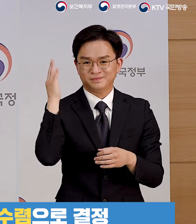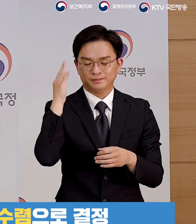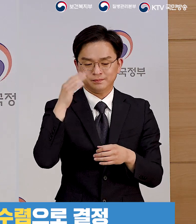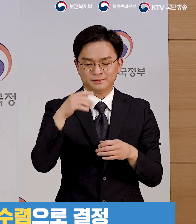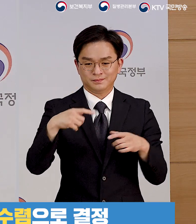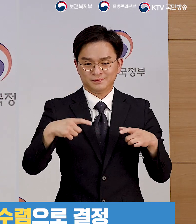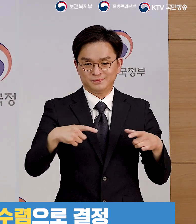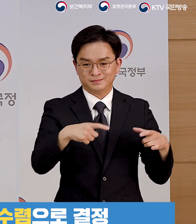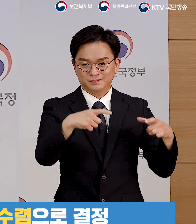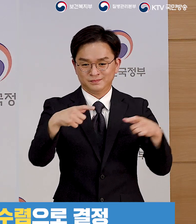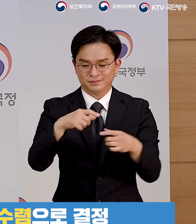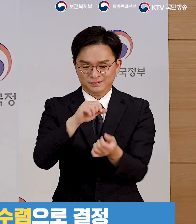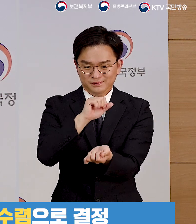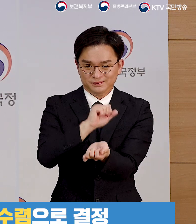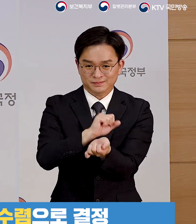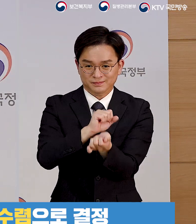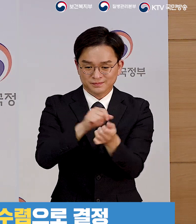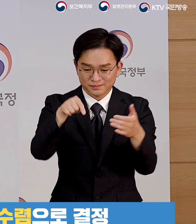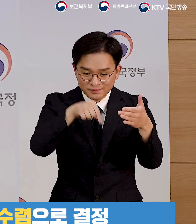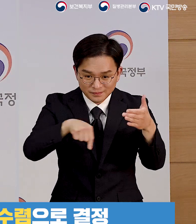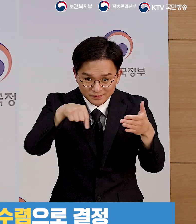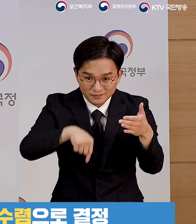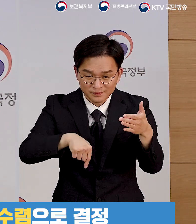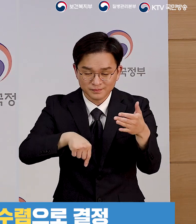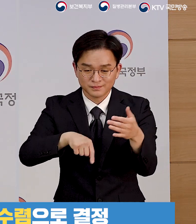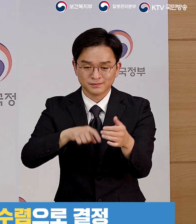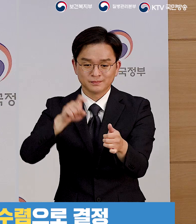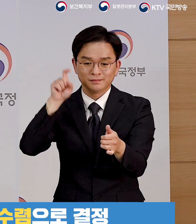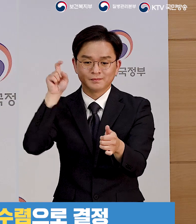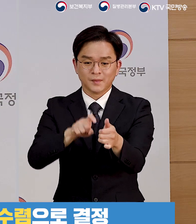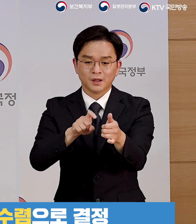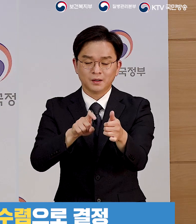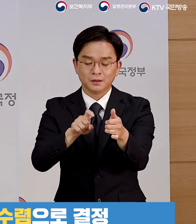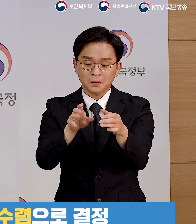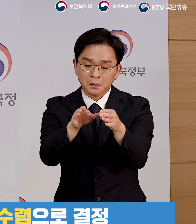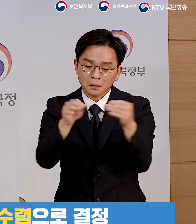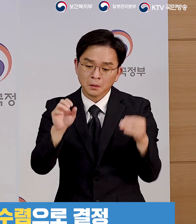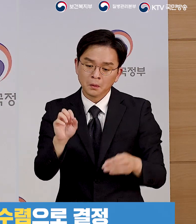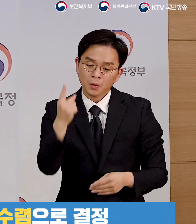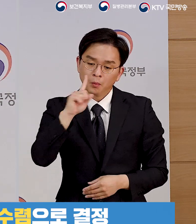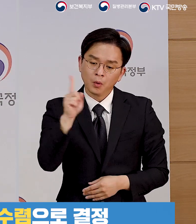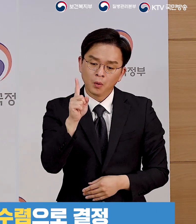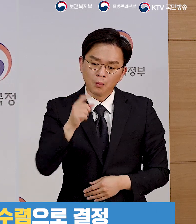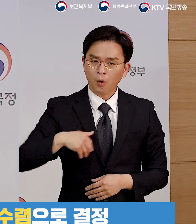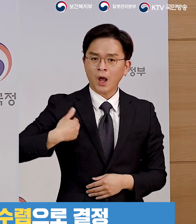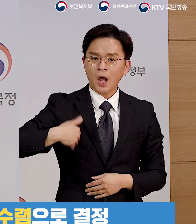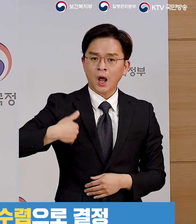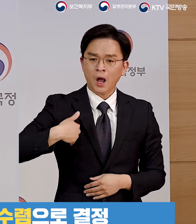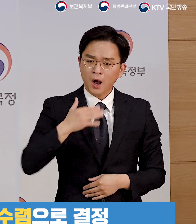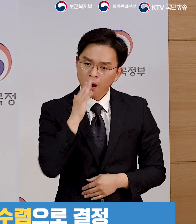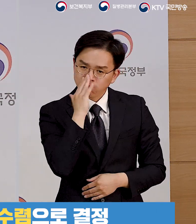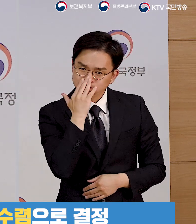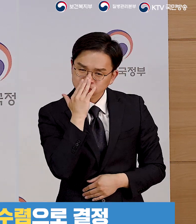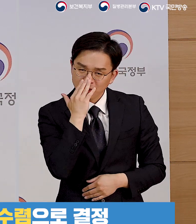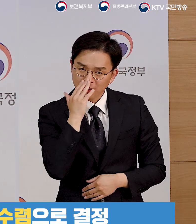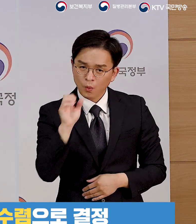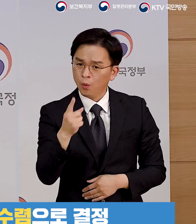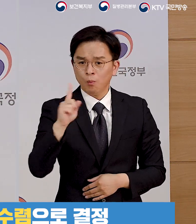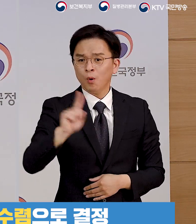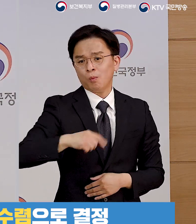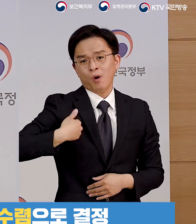감염의 건수도 실제 약간의 시간이 지나면은 사후적으로 그 원인을 발견하는 경우가 많이